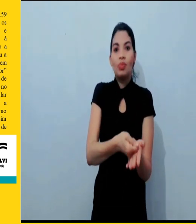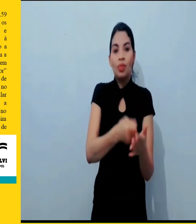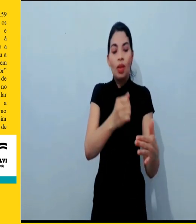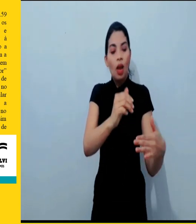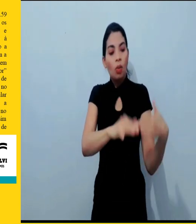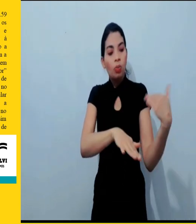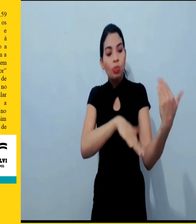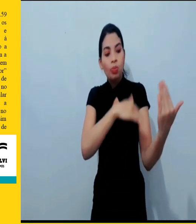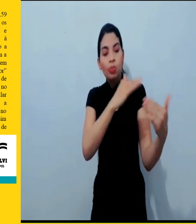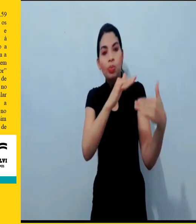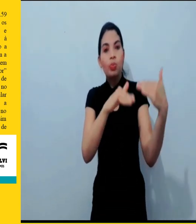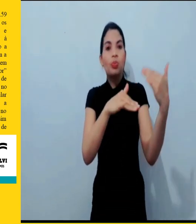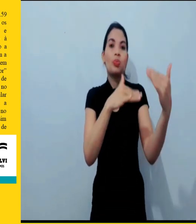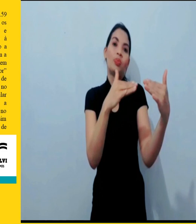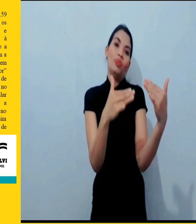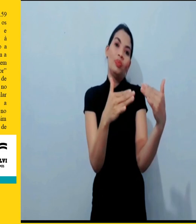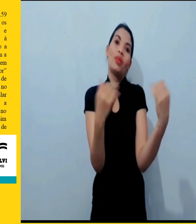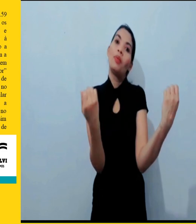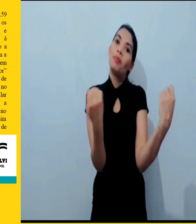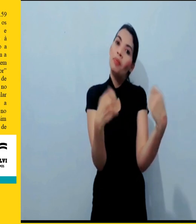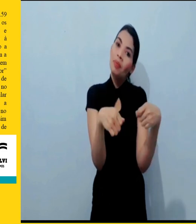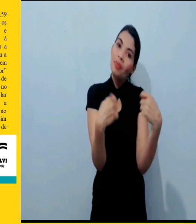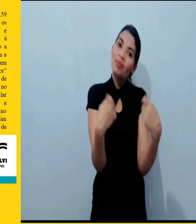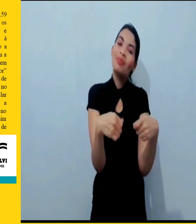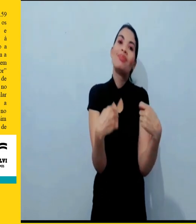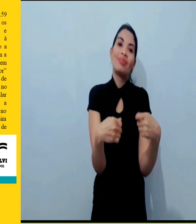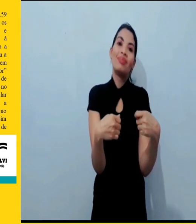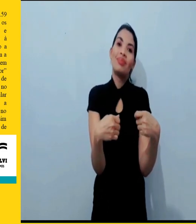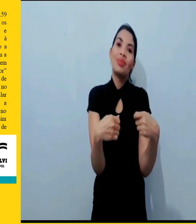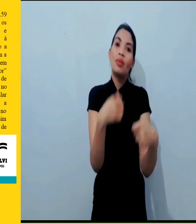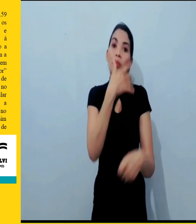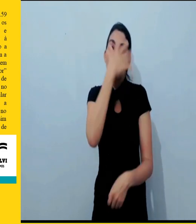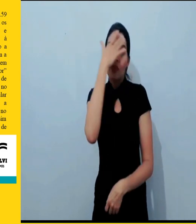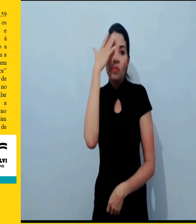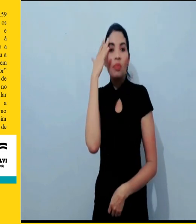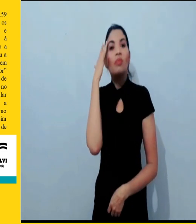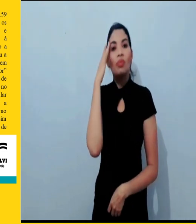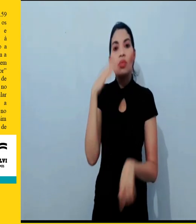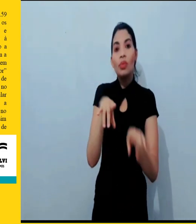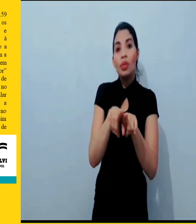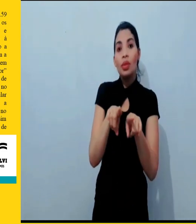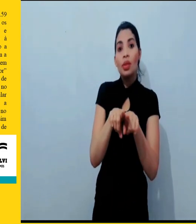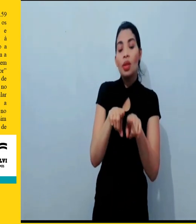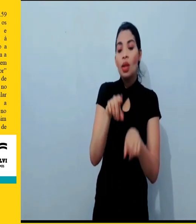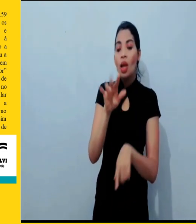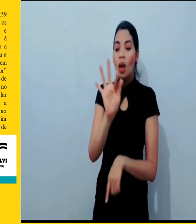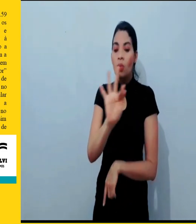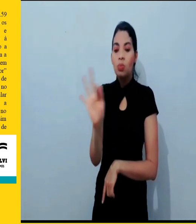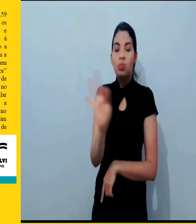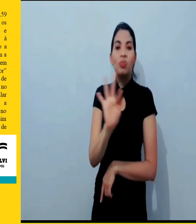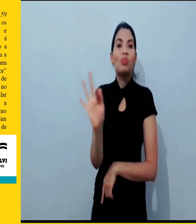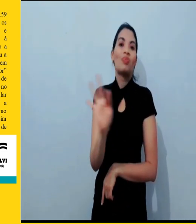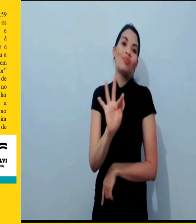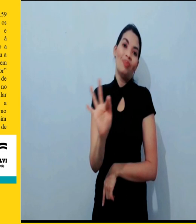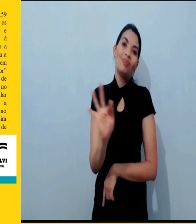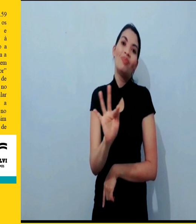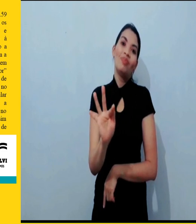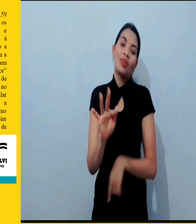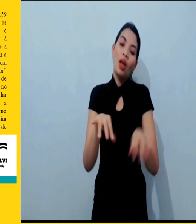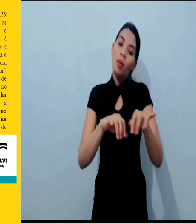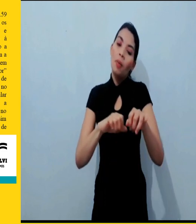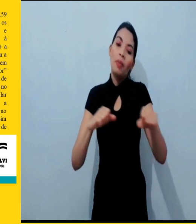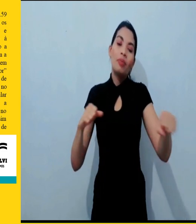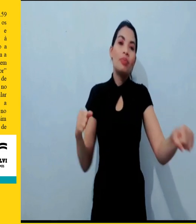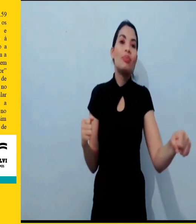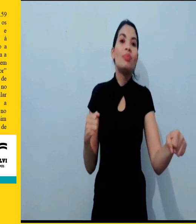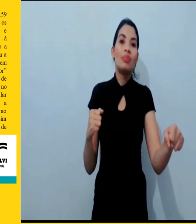de professores com a especialização adequada em nível médio ou superior,